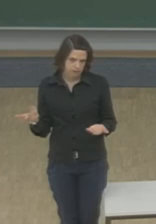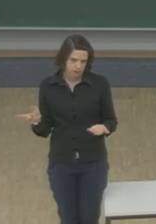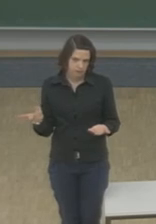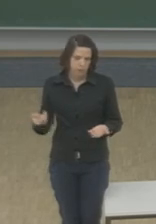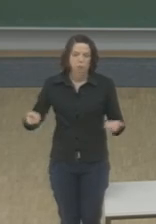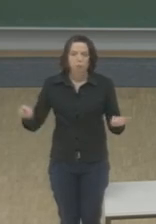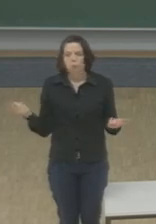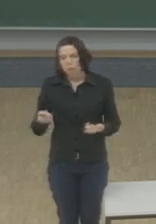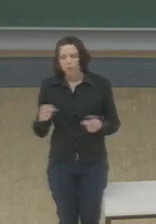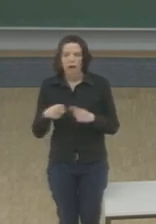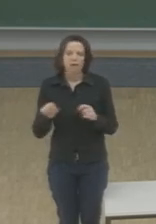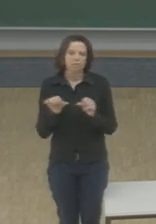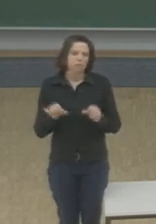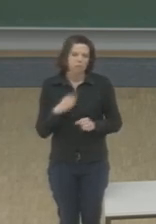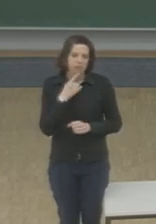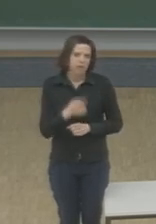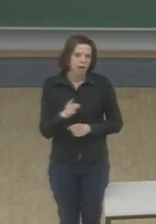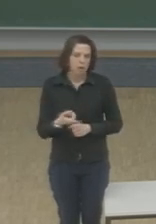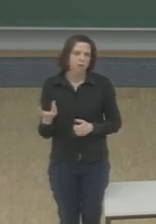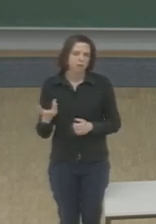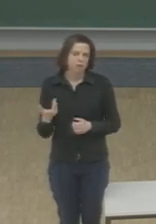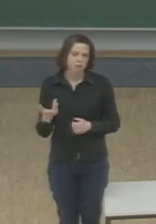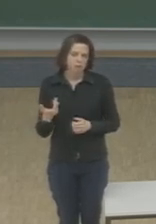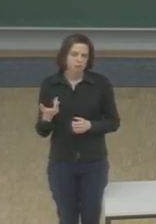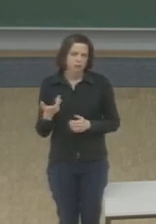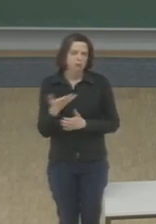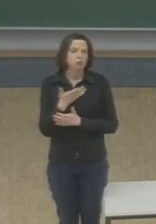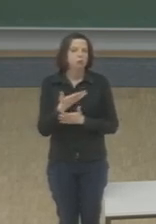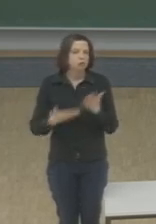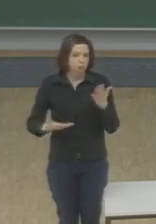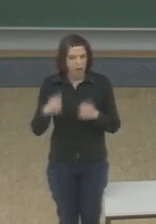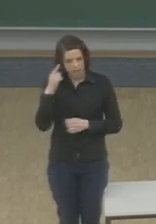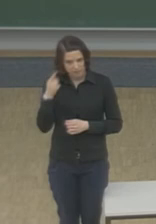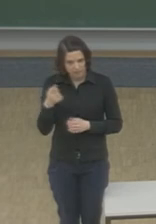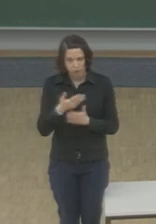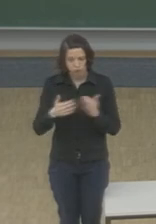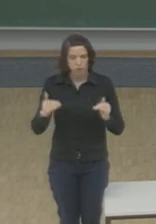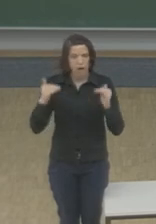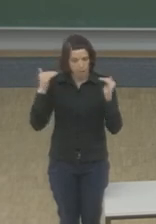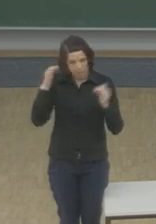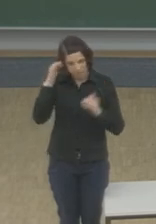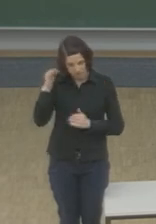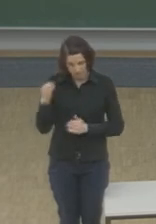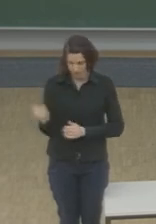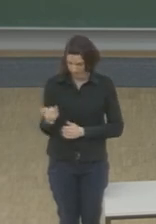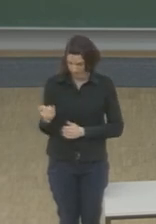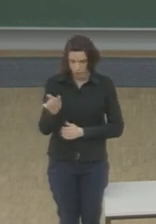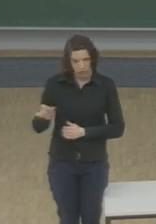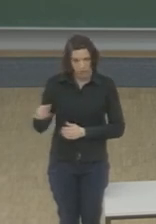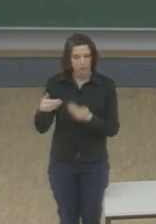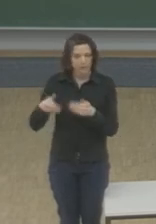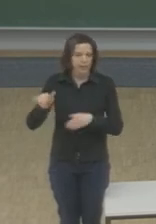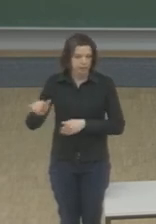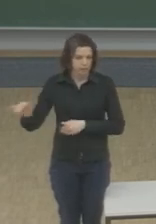etwas weniger blumig sagen mag, das prinzipiell begrenzte Sprachwissen und Sprachmetawissen eines Individuums, welches